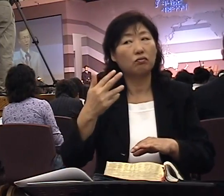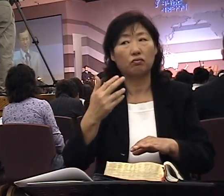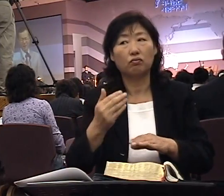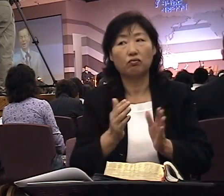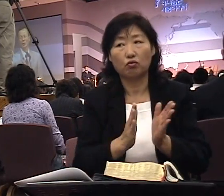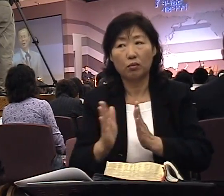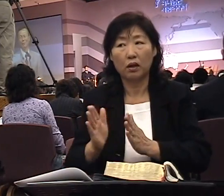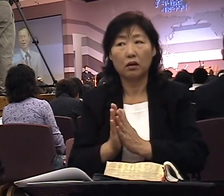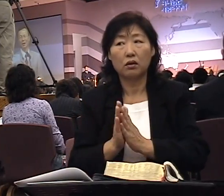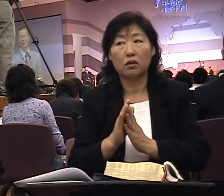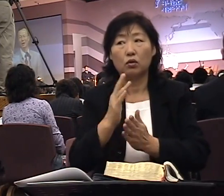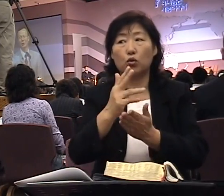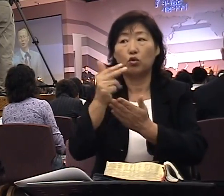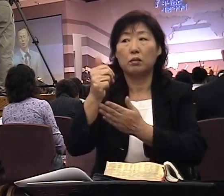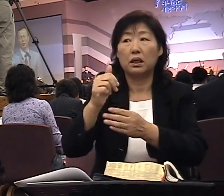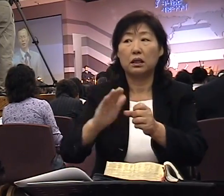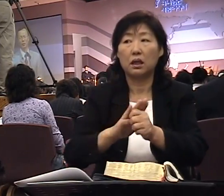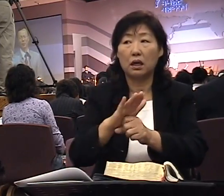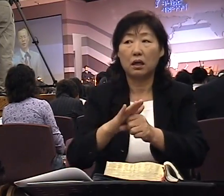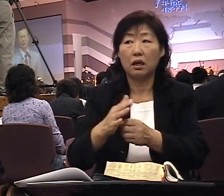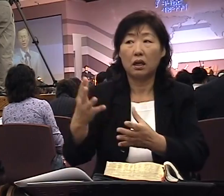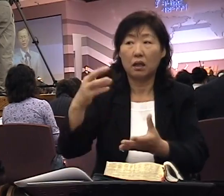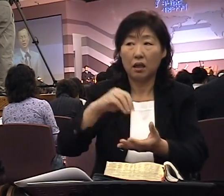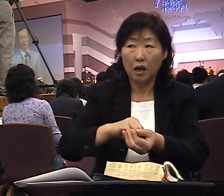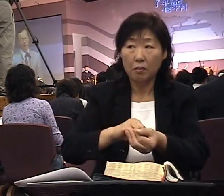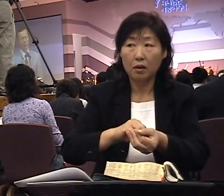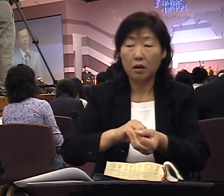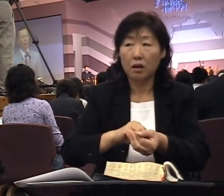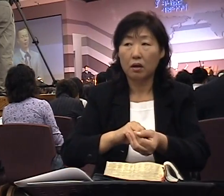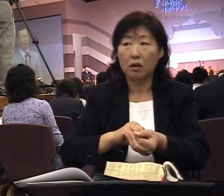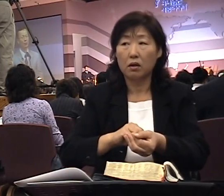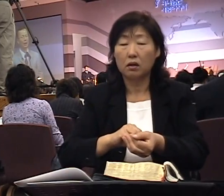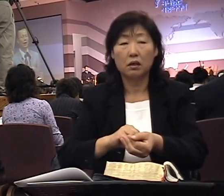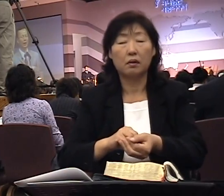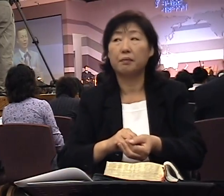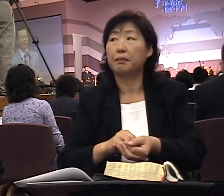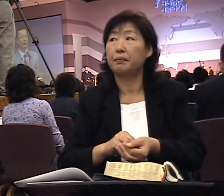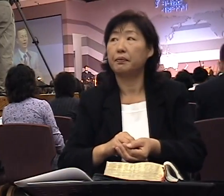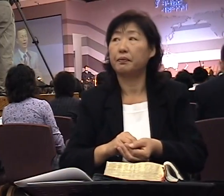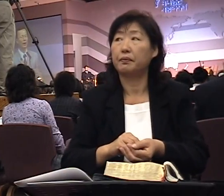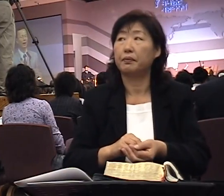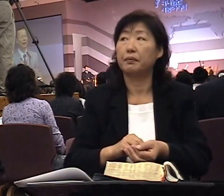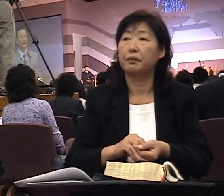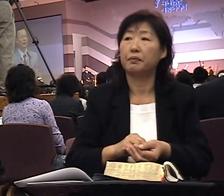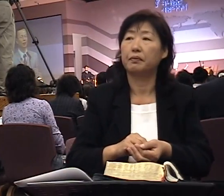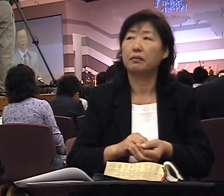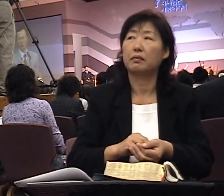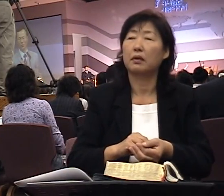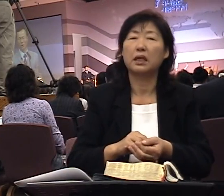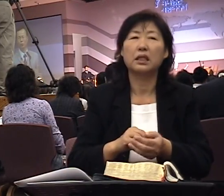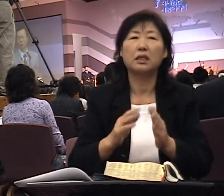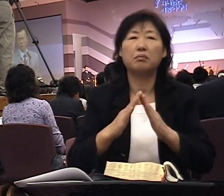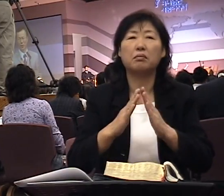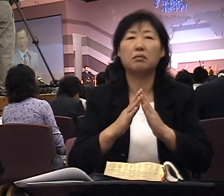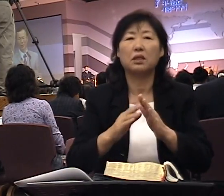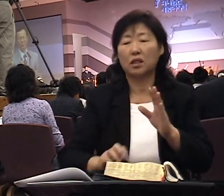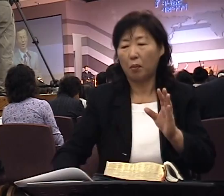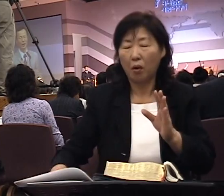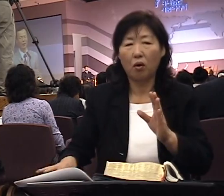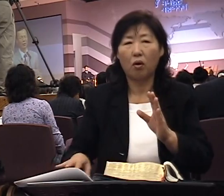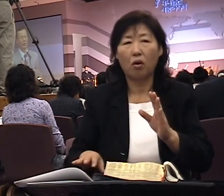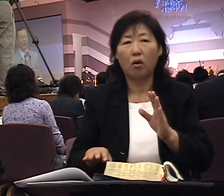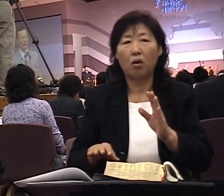여러분 주님의 사랑을 담아 우리 주위에 정말 그 집을 잃고 또 피난하게 된 그 여러 이웃들을